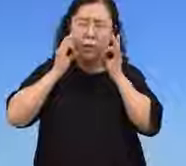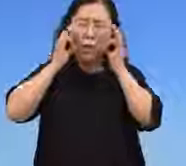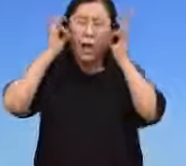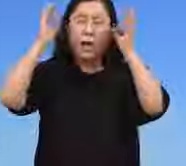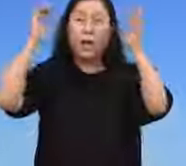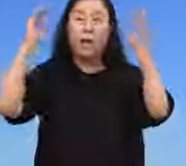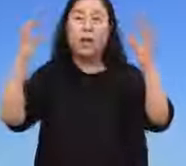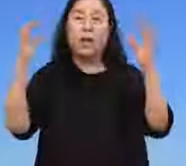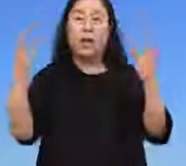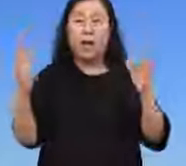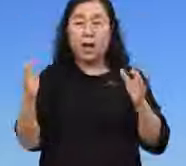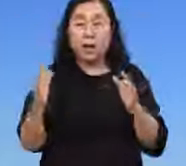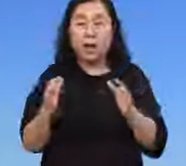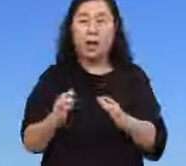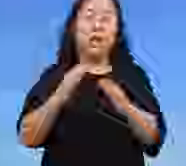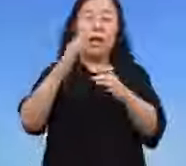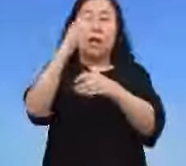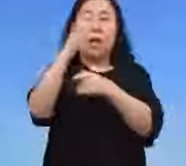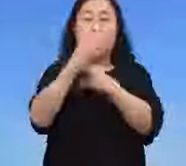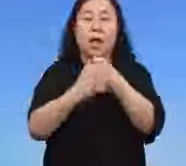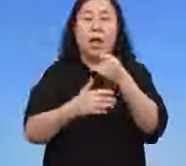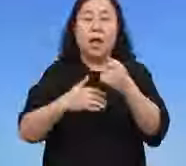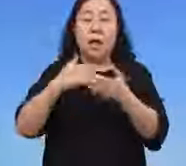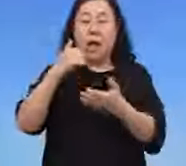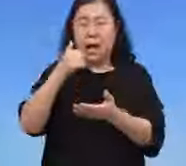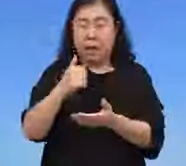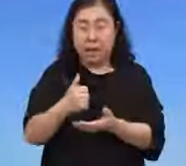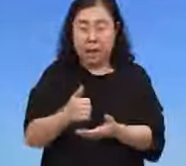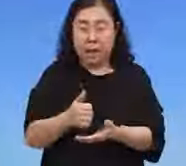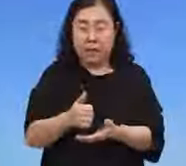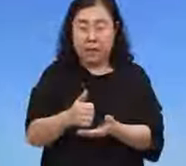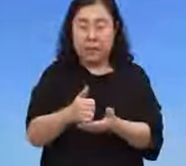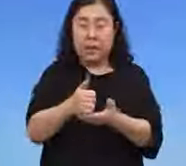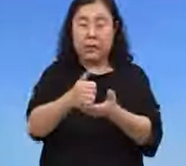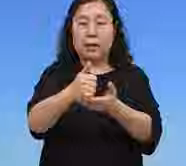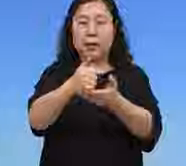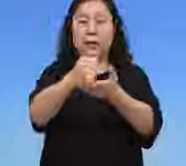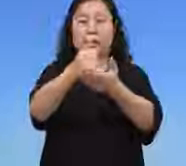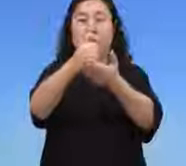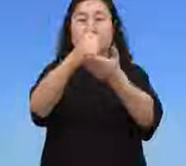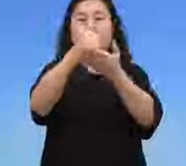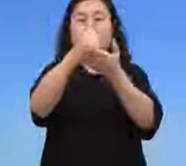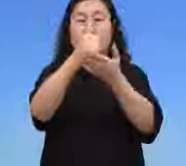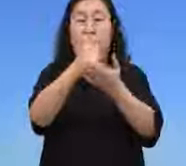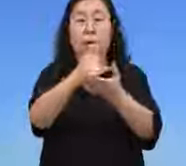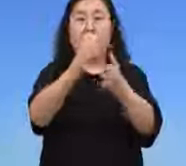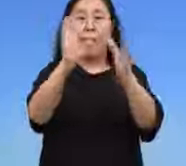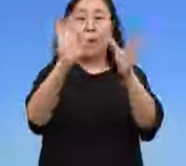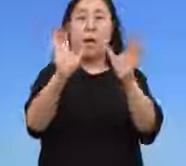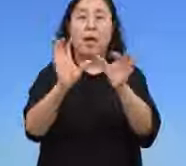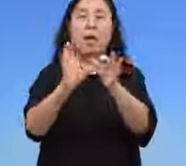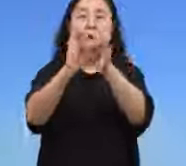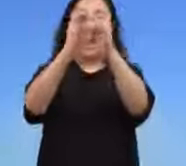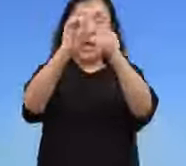마음과 정성 다해 하나님의 신실한